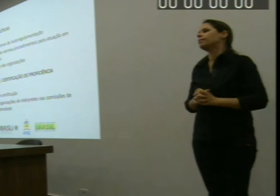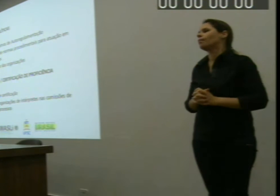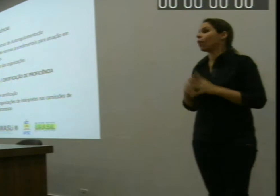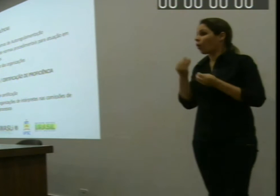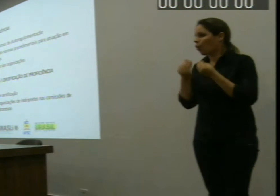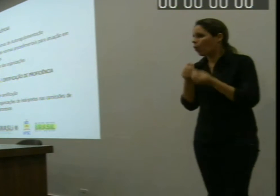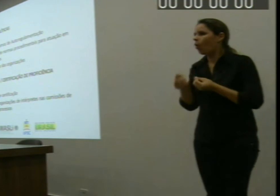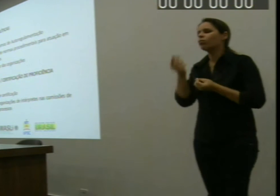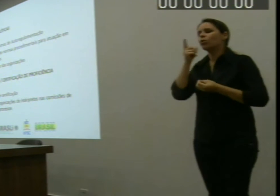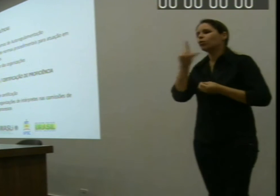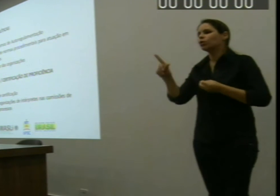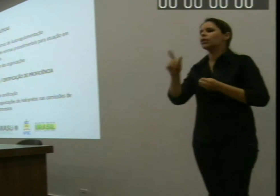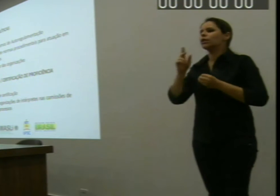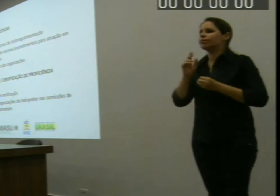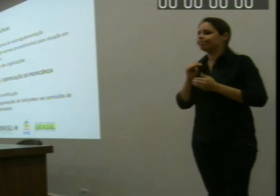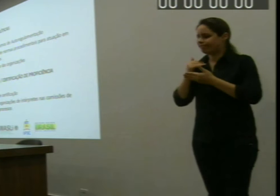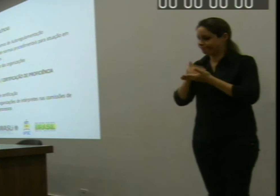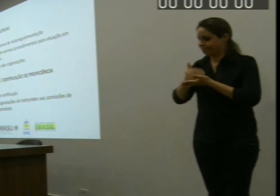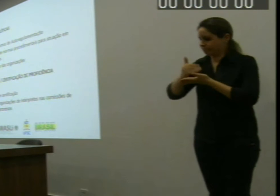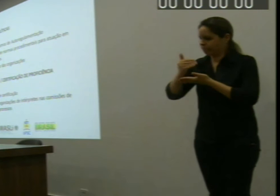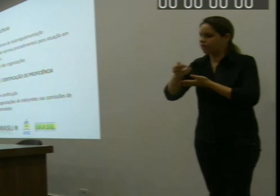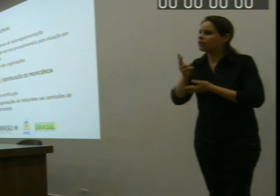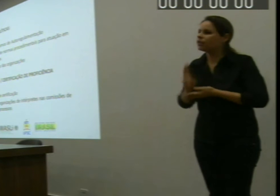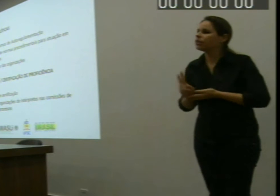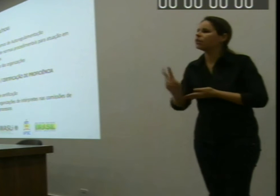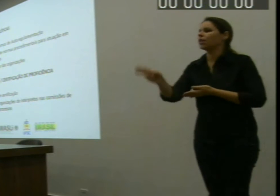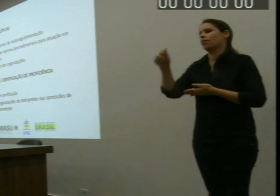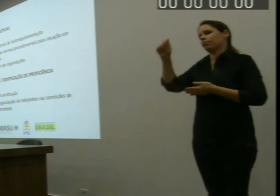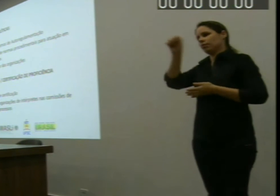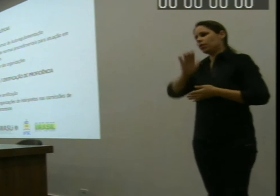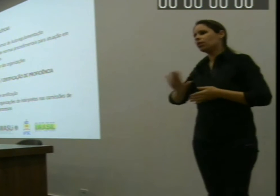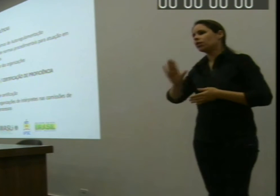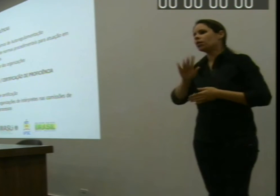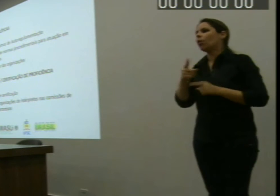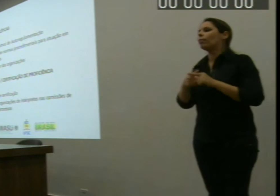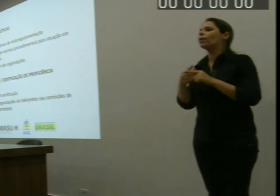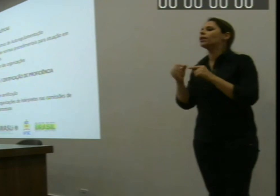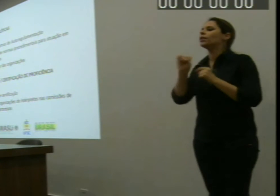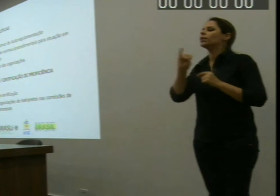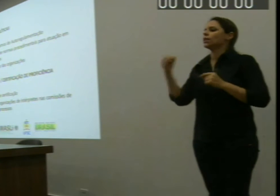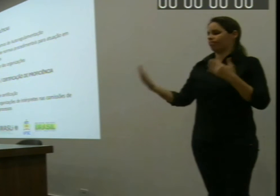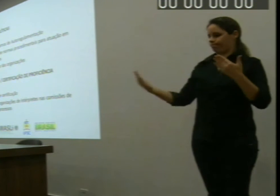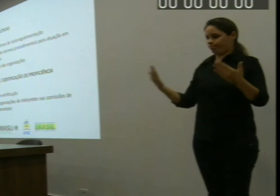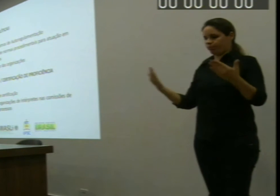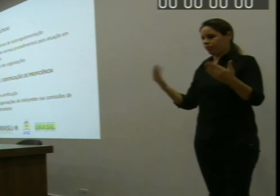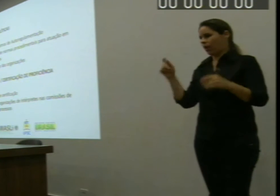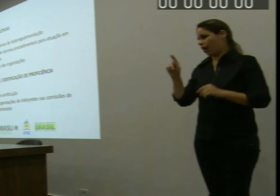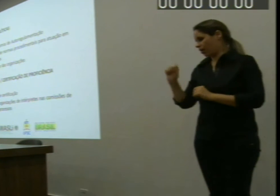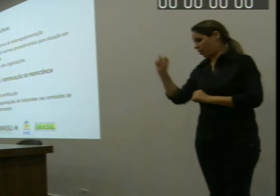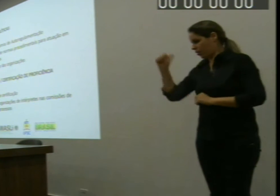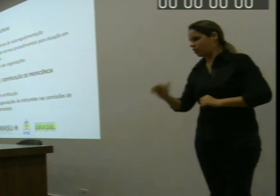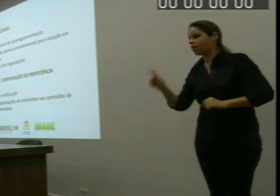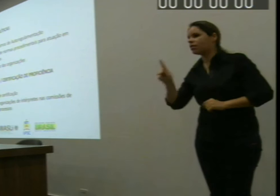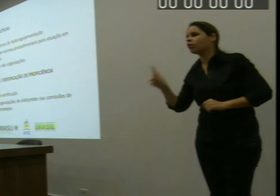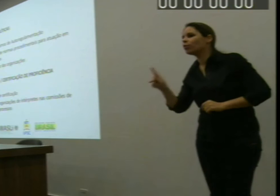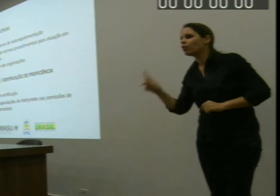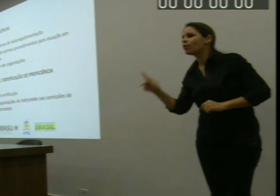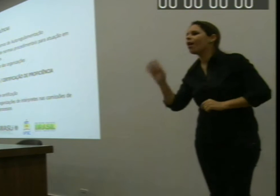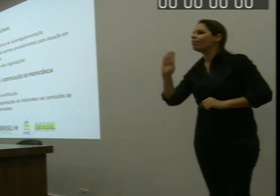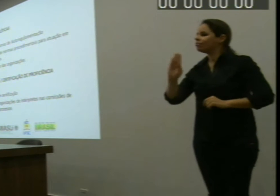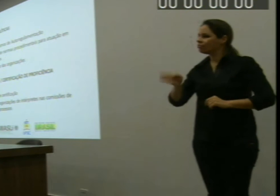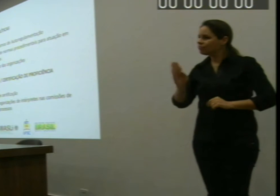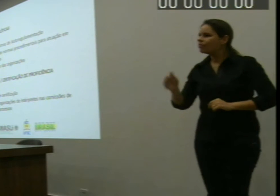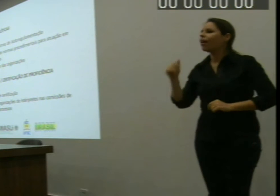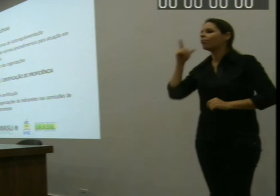se a gente for voltar novamente ao exemplo da ações de professores elas são autossustentáveis elas já não precisam mais ficar